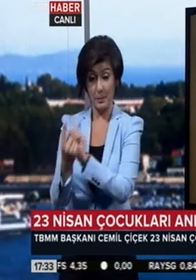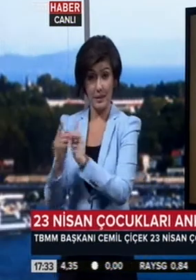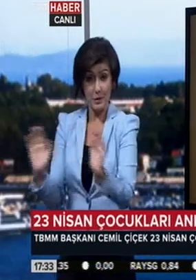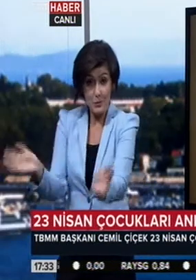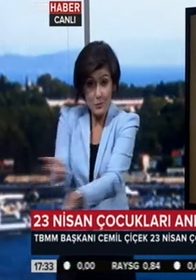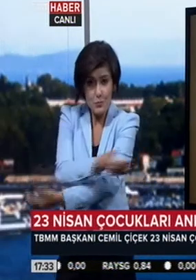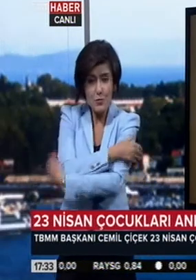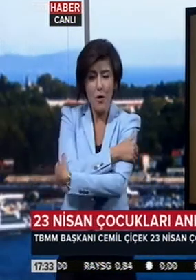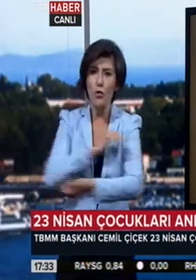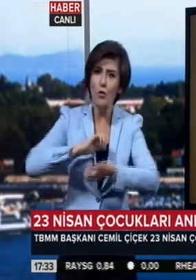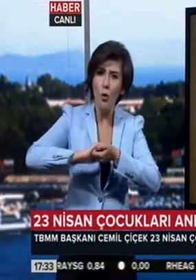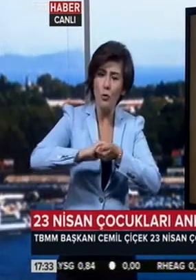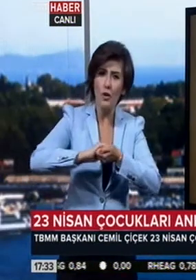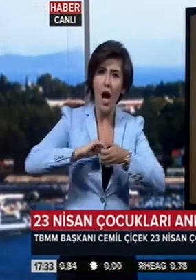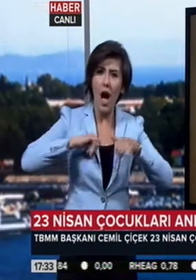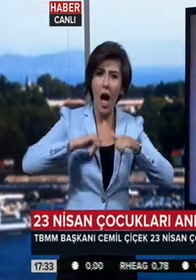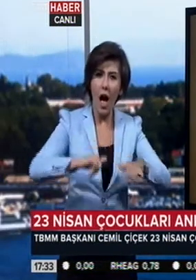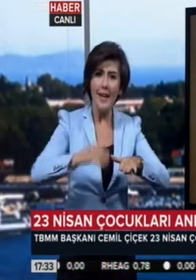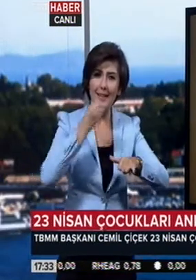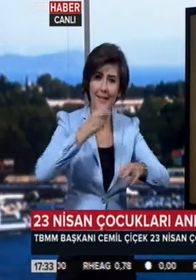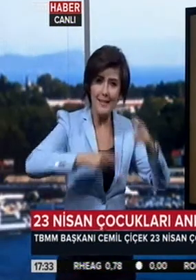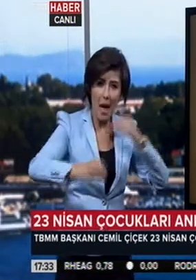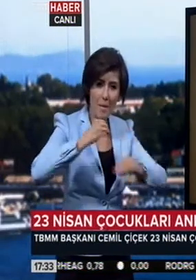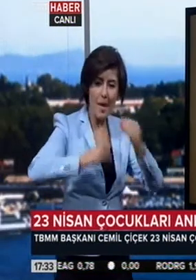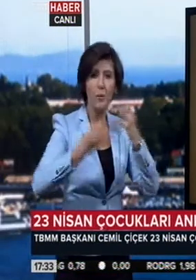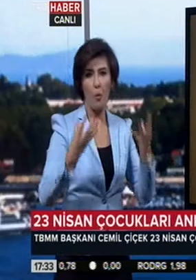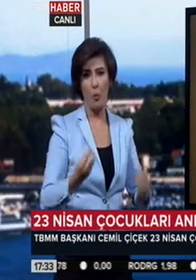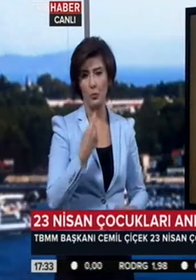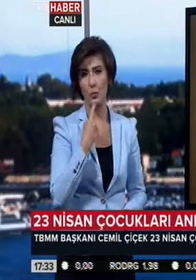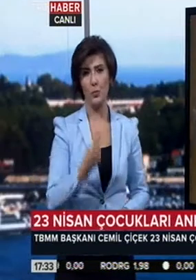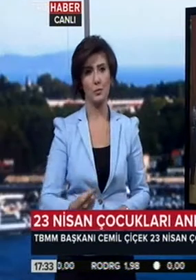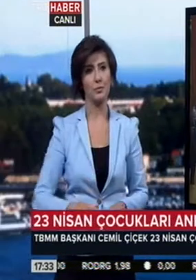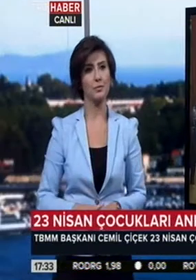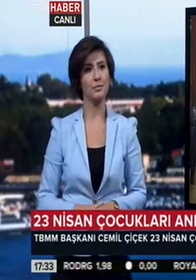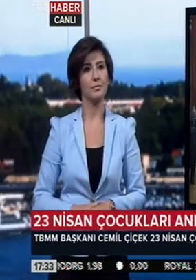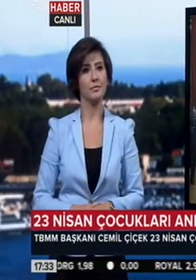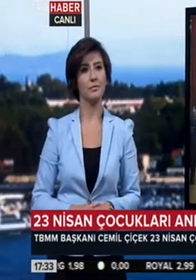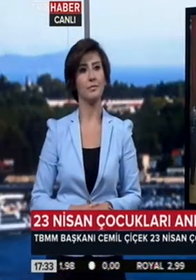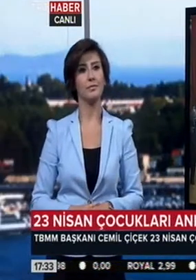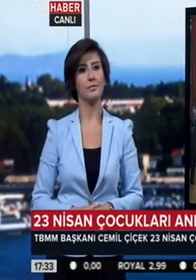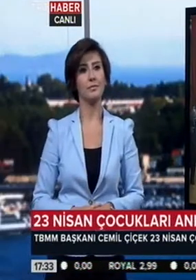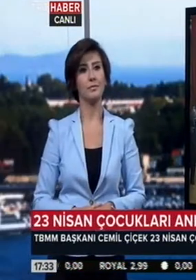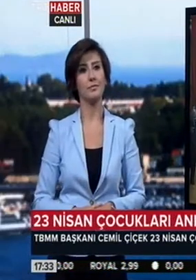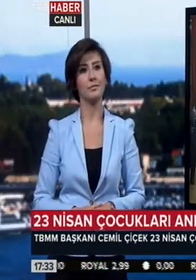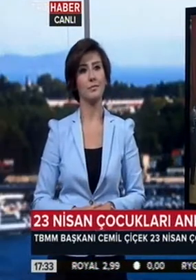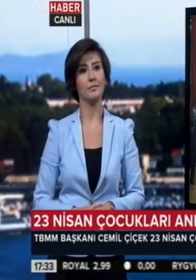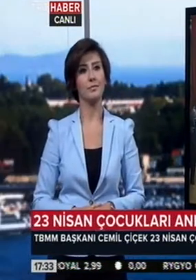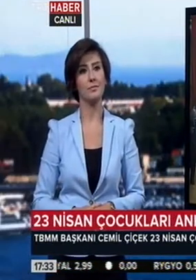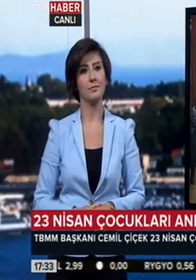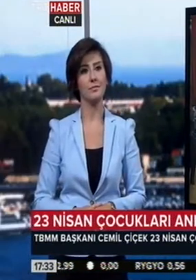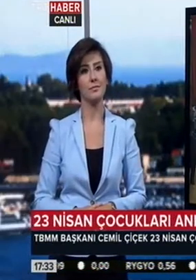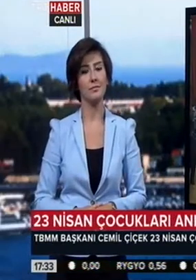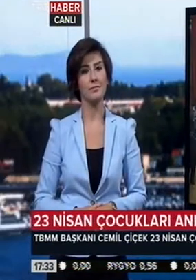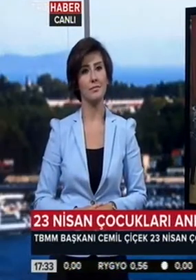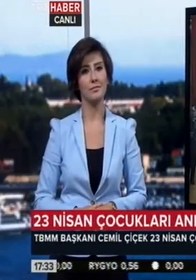kucaklayabiliyor, dostça aynı sofraya oturabiliyorsunuz. You can embrace each other with love and break bread at the